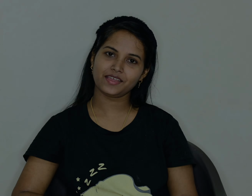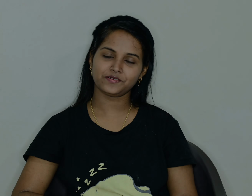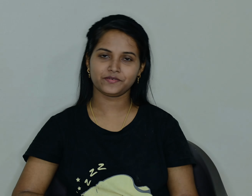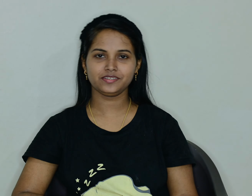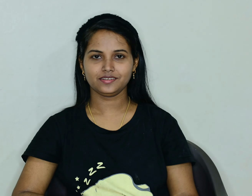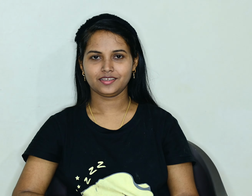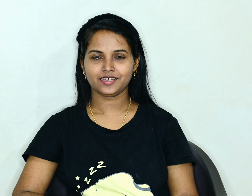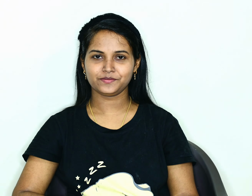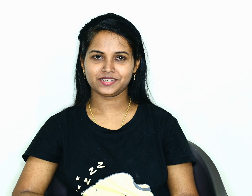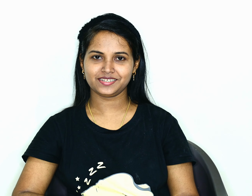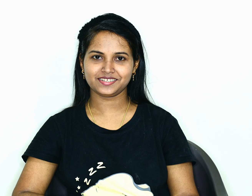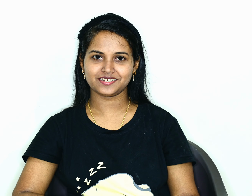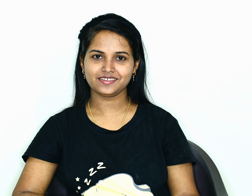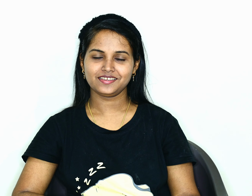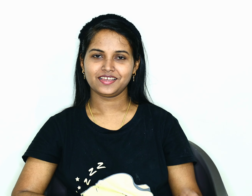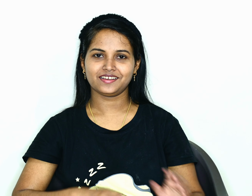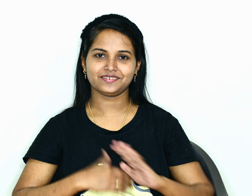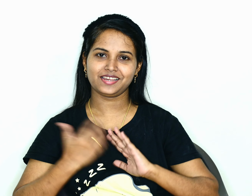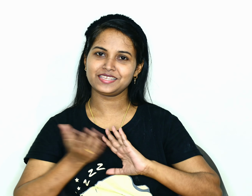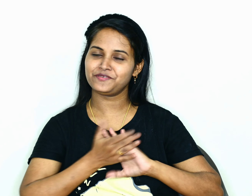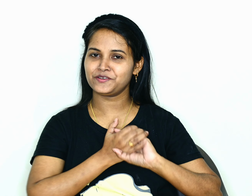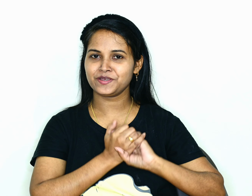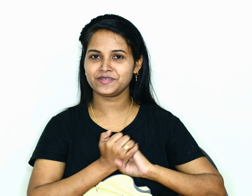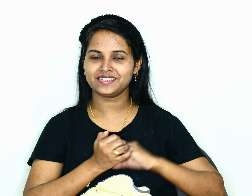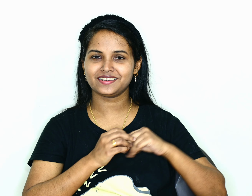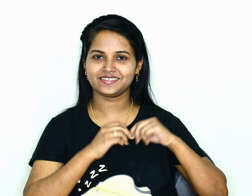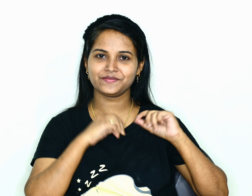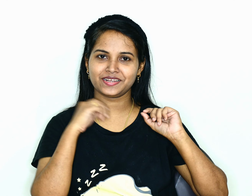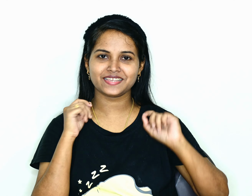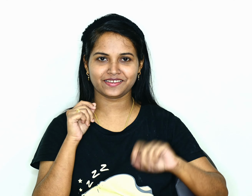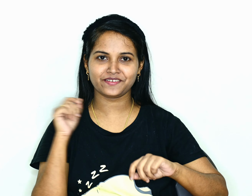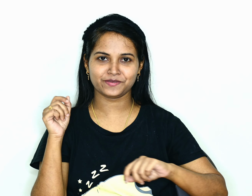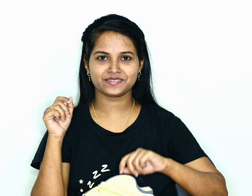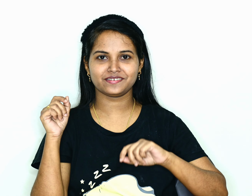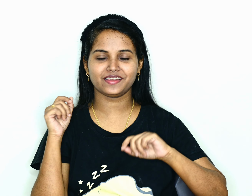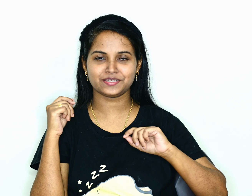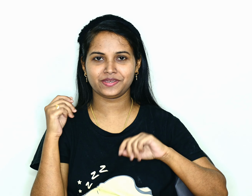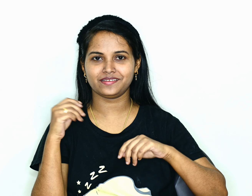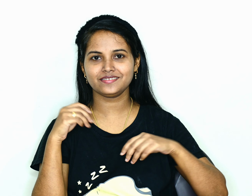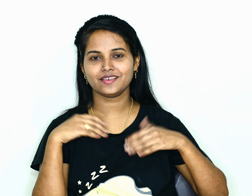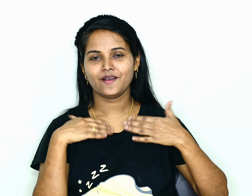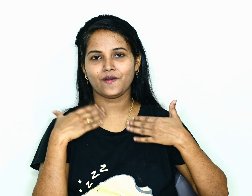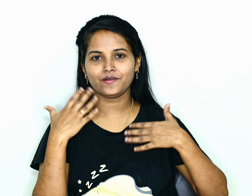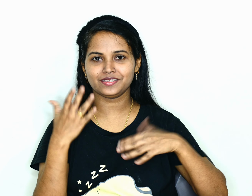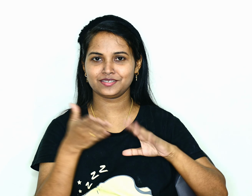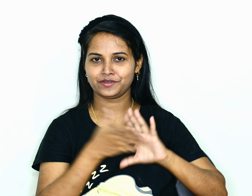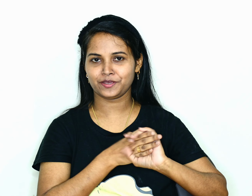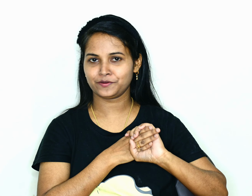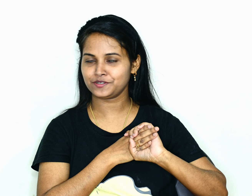हाय एवरीवन, आई एम अले निशा। लास्ट वीडियो में हमने देखा था मेरा सेकेंड ट्राइमेस्टर एक्सपीरियंस, और इन दिस वीडियो आई एम गोइंग टू